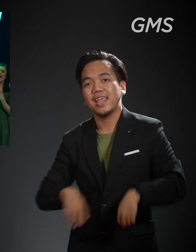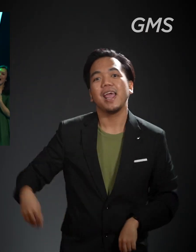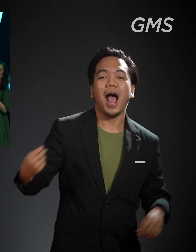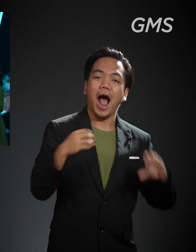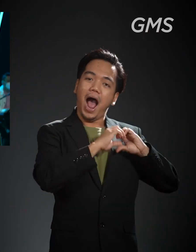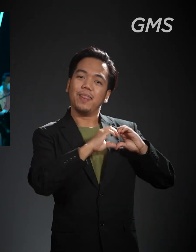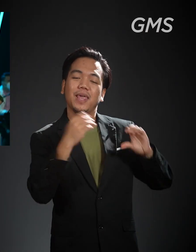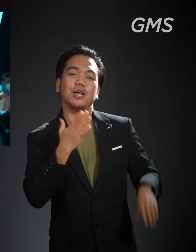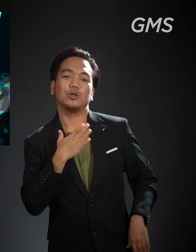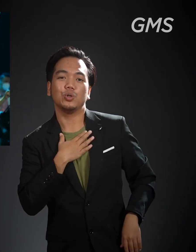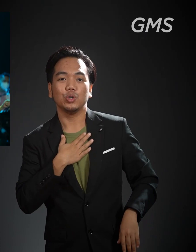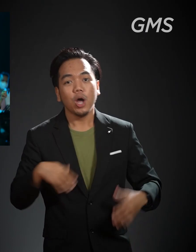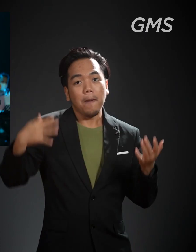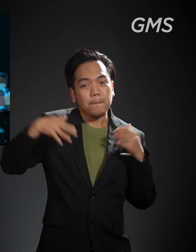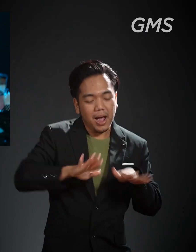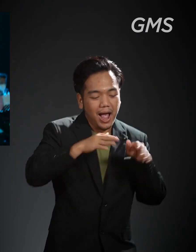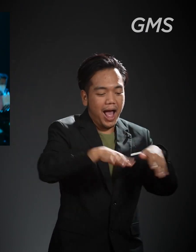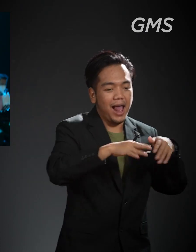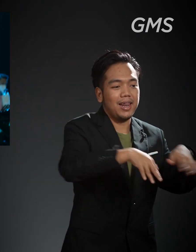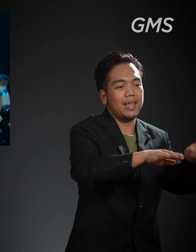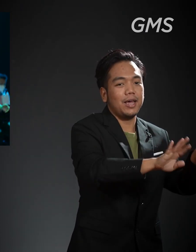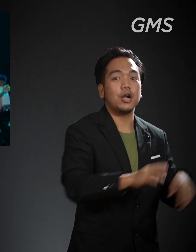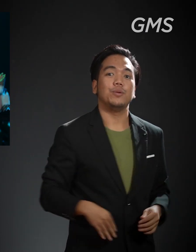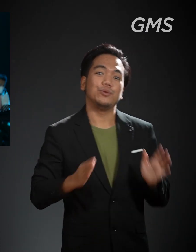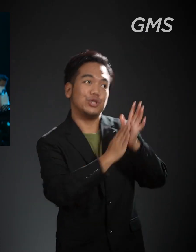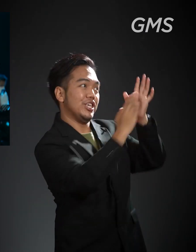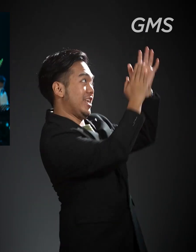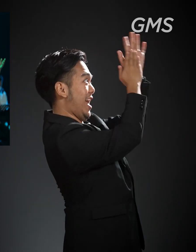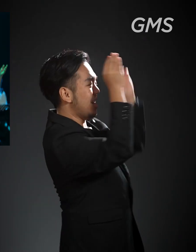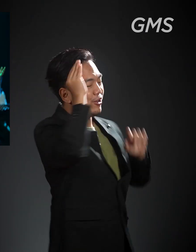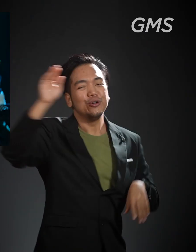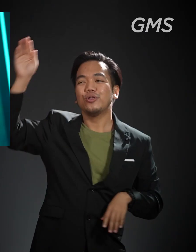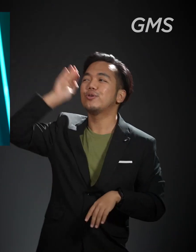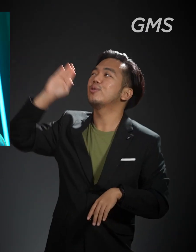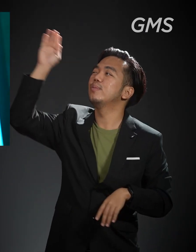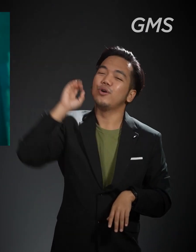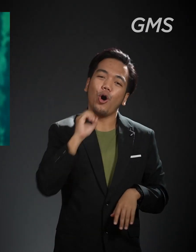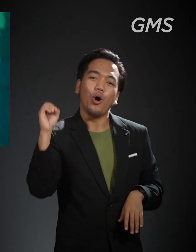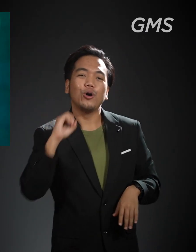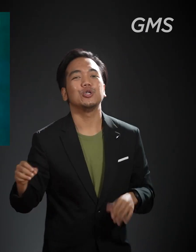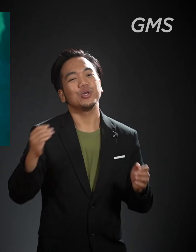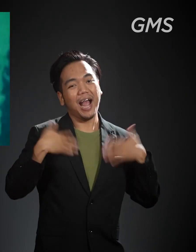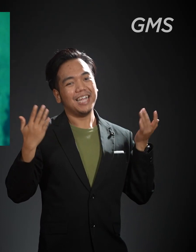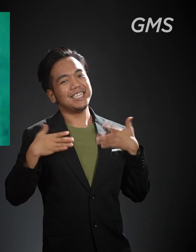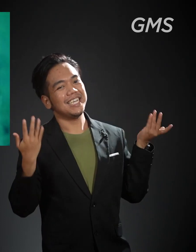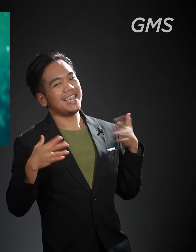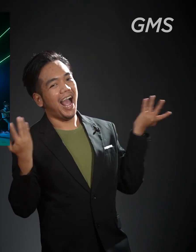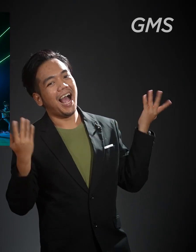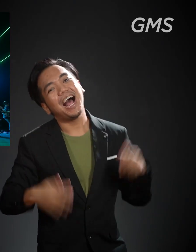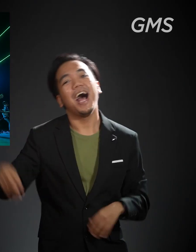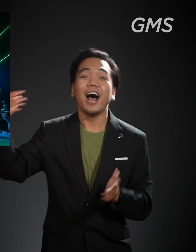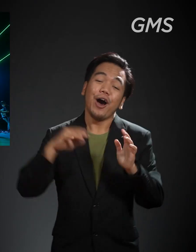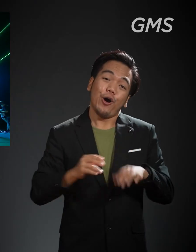Dari hatiku mengalir pujian bagimu. Oh,